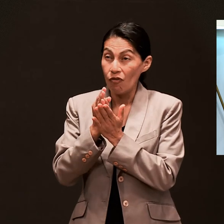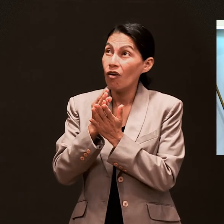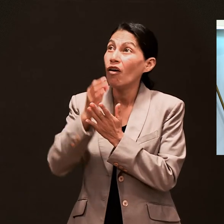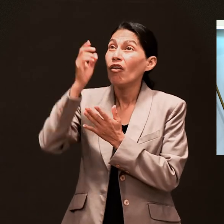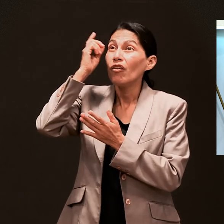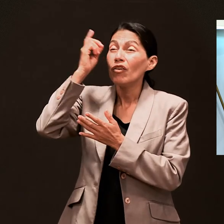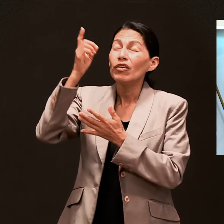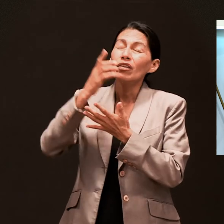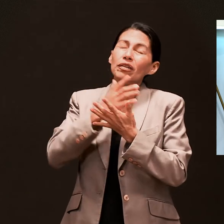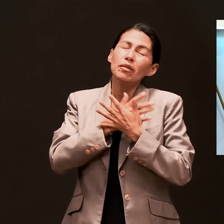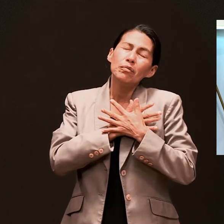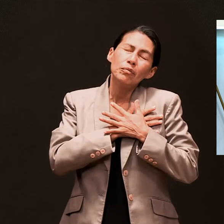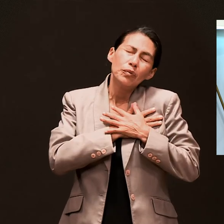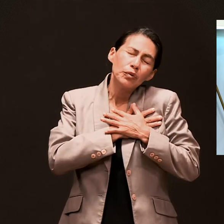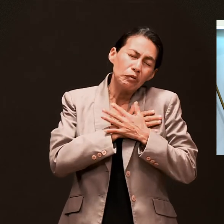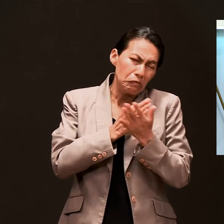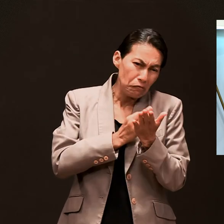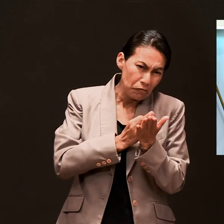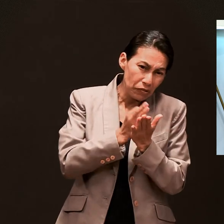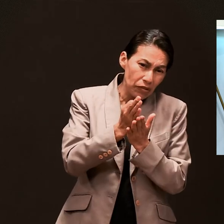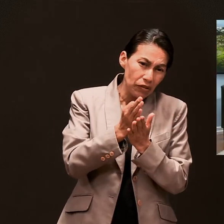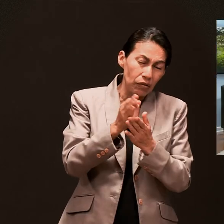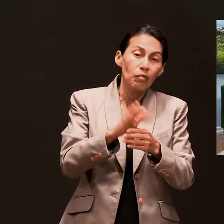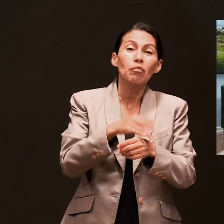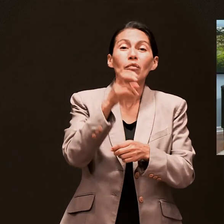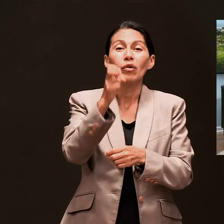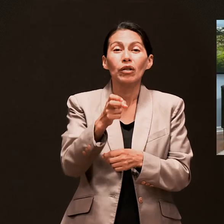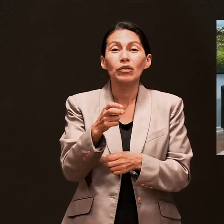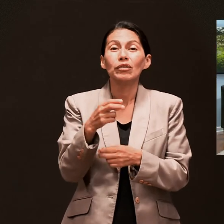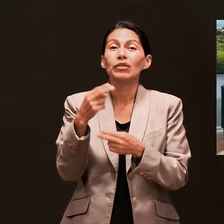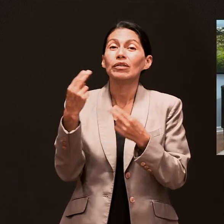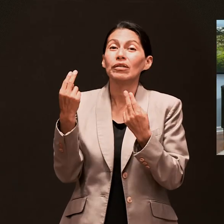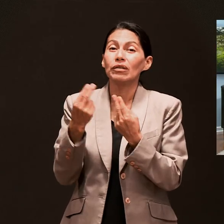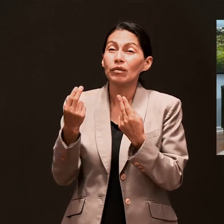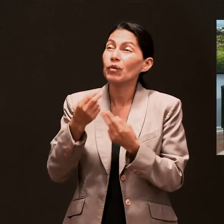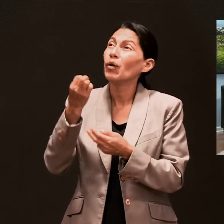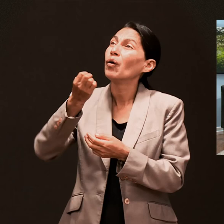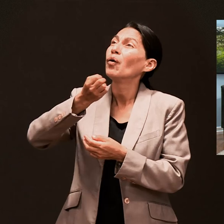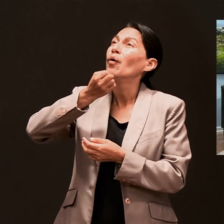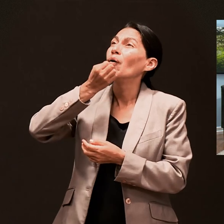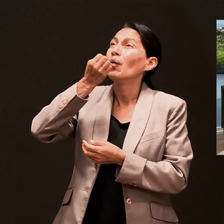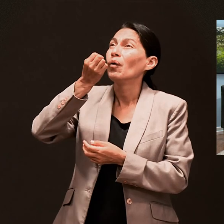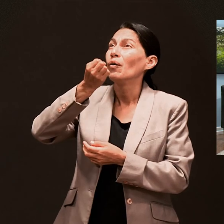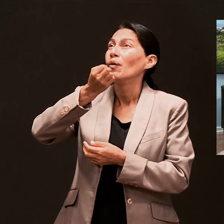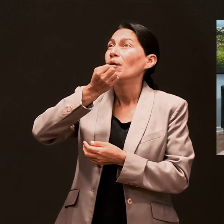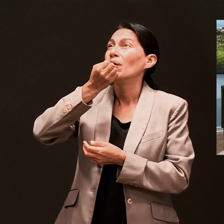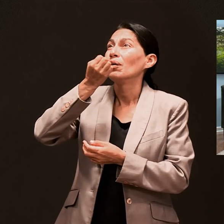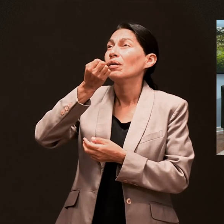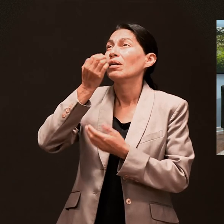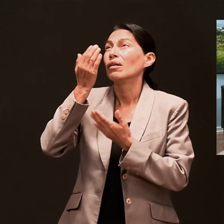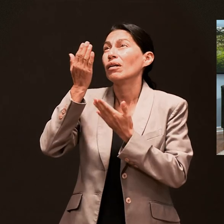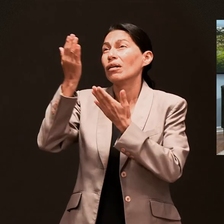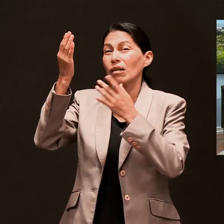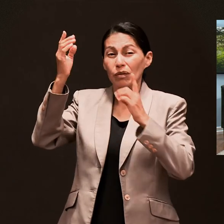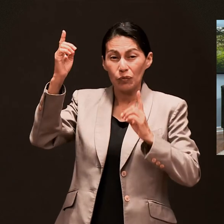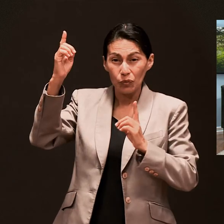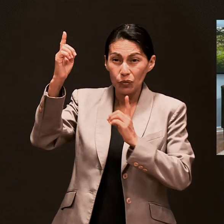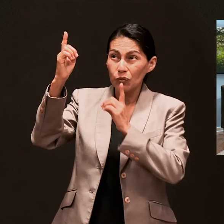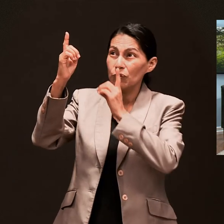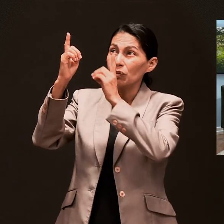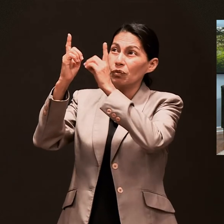en la fidelidad del amor de Dios para con nosotros por eso oramos claro por eso es que acudimos